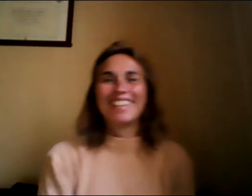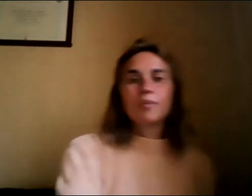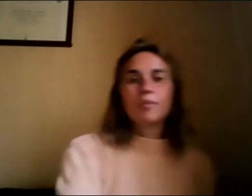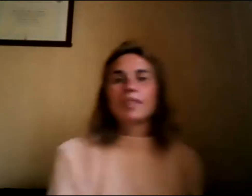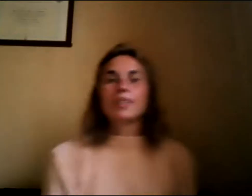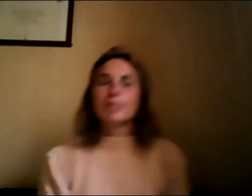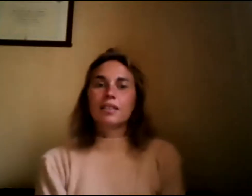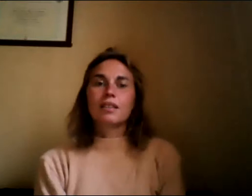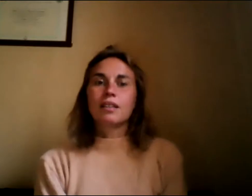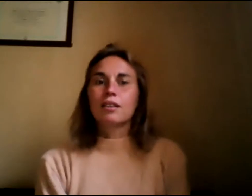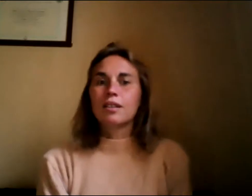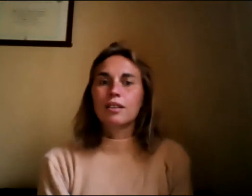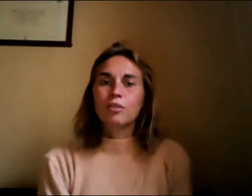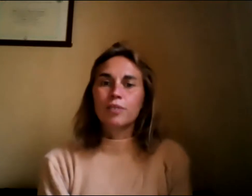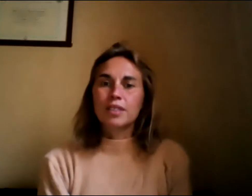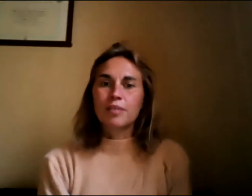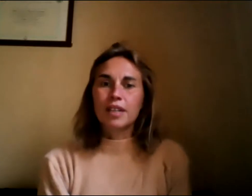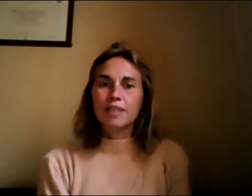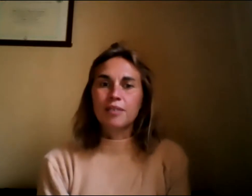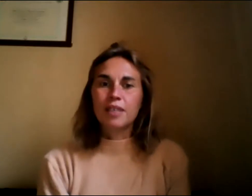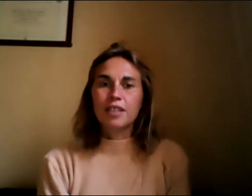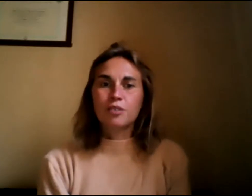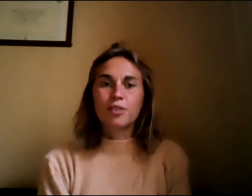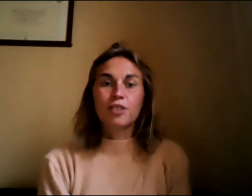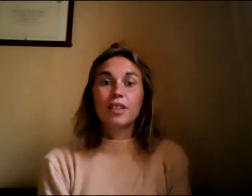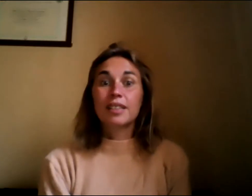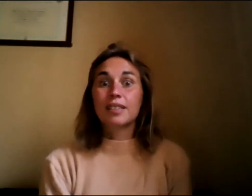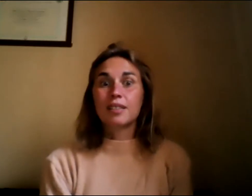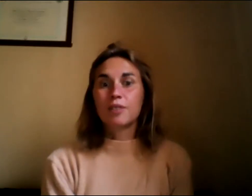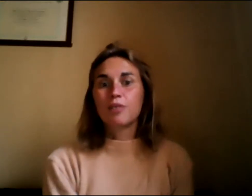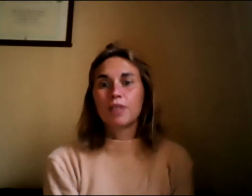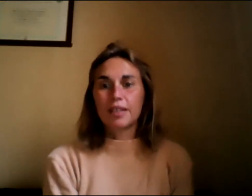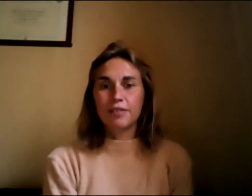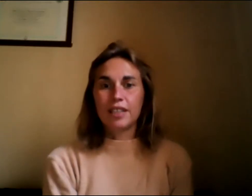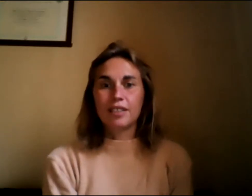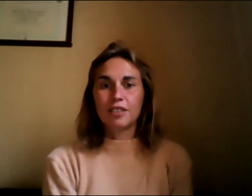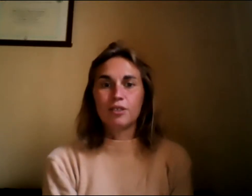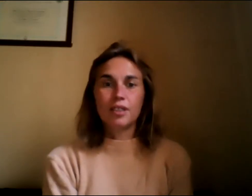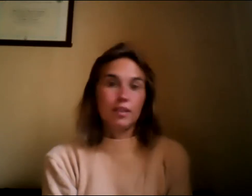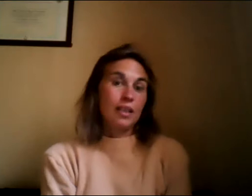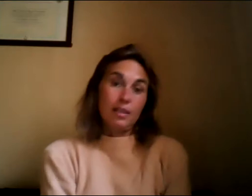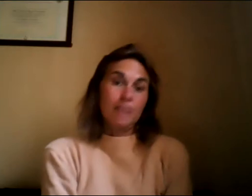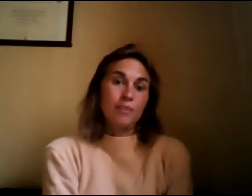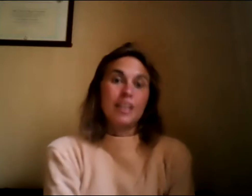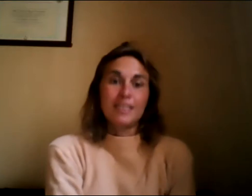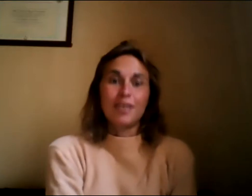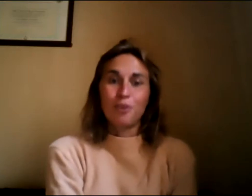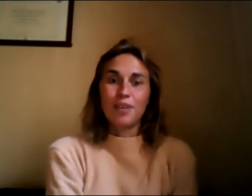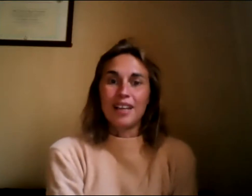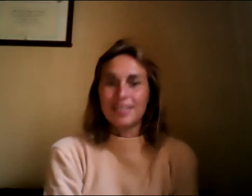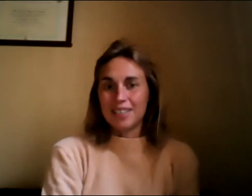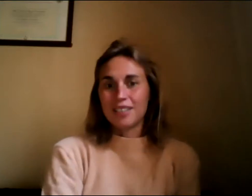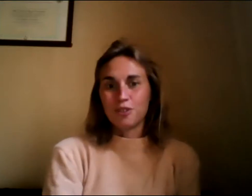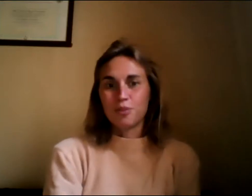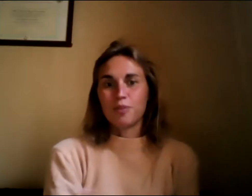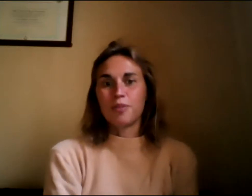La verdad que me parece interesante que incorporéis también a las familias, ¿no? Porque no dejan de ser también como el referente, ¿no? De las familias ya